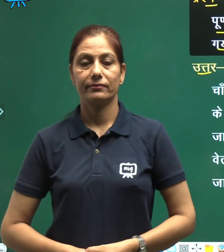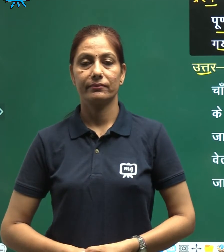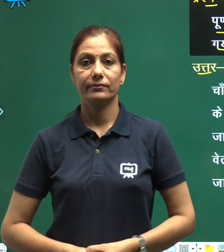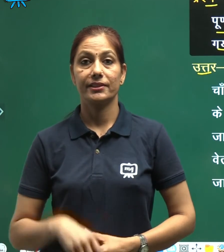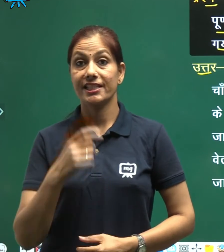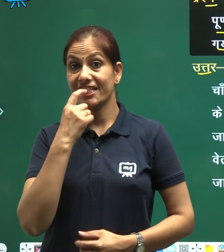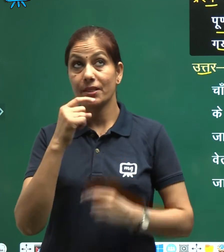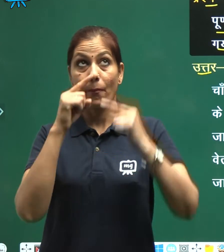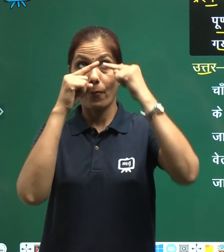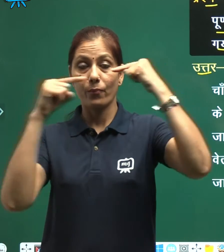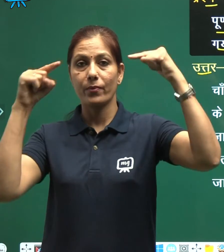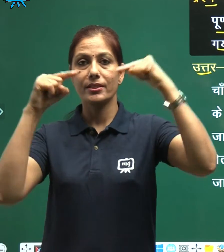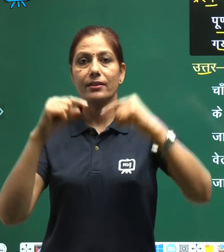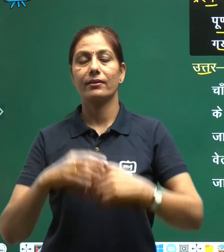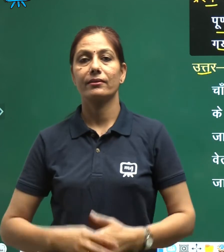पूर्णमासी का चांद